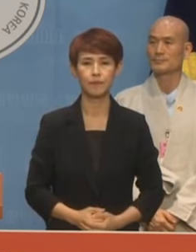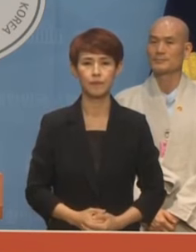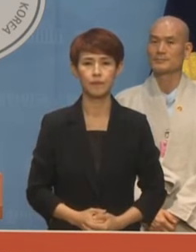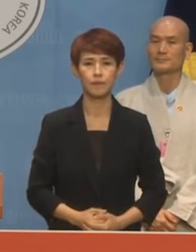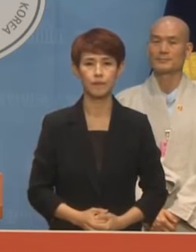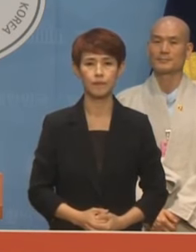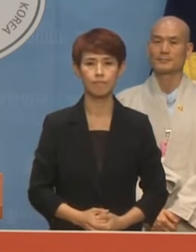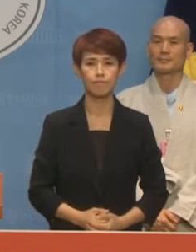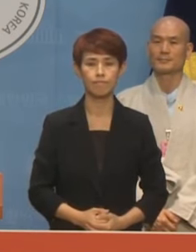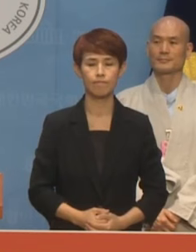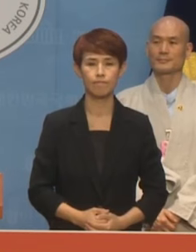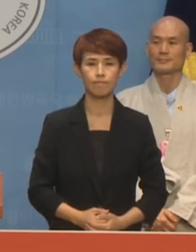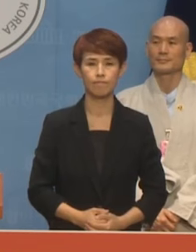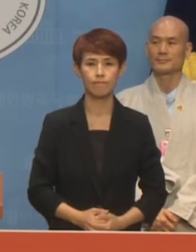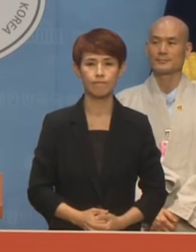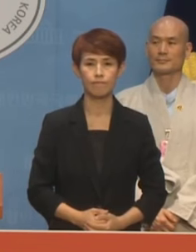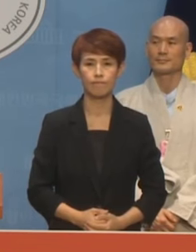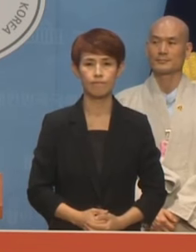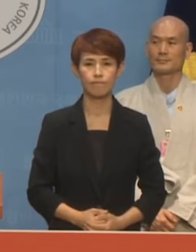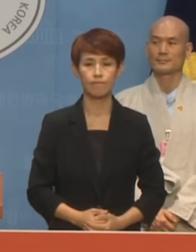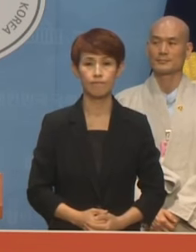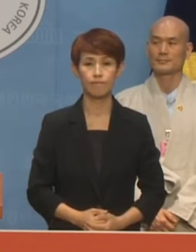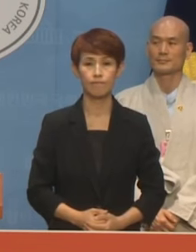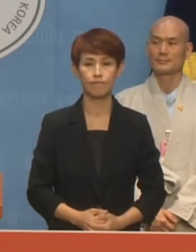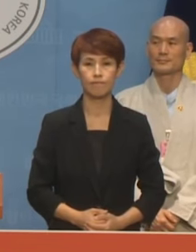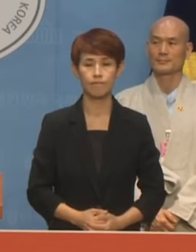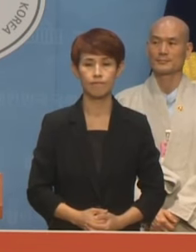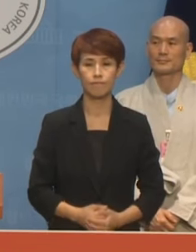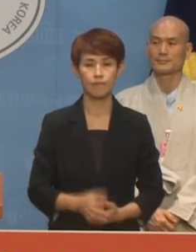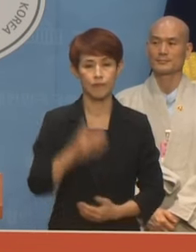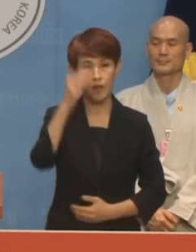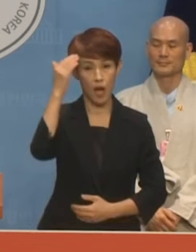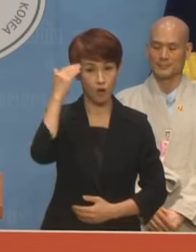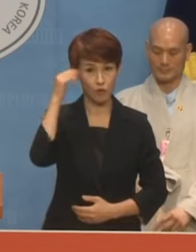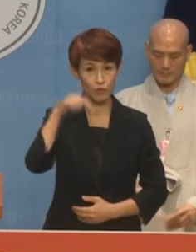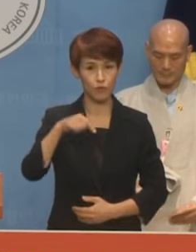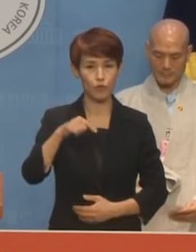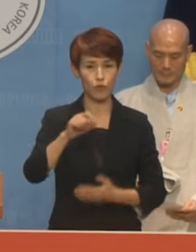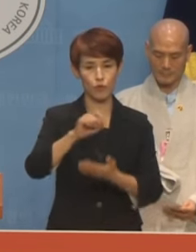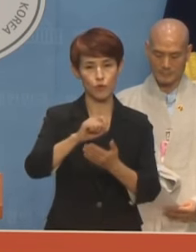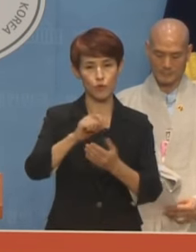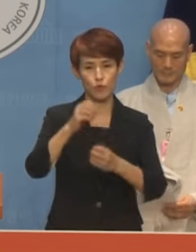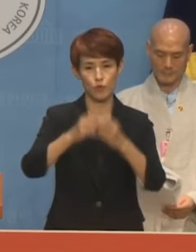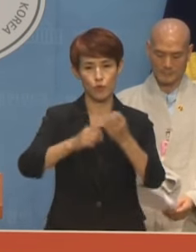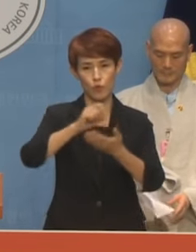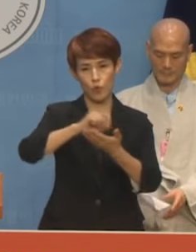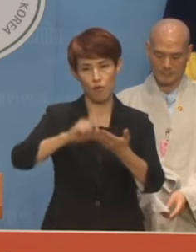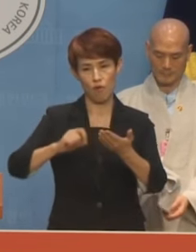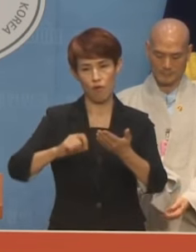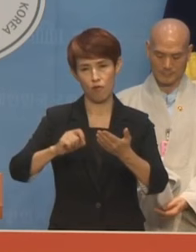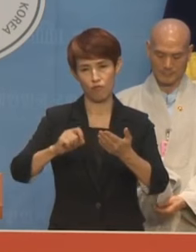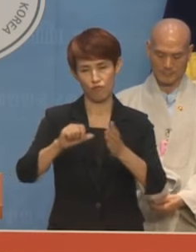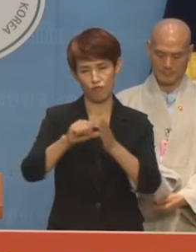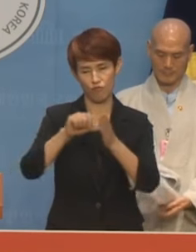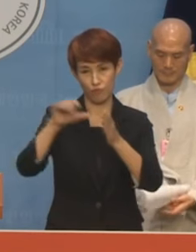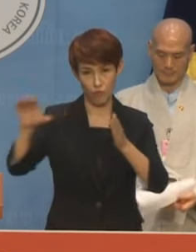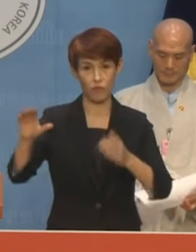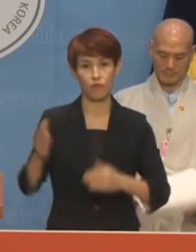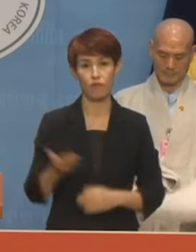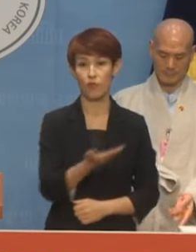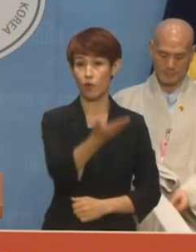다음으로는 지금 우리나라 소설계에서 명망 높으신, 그리고